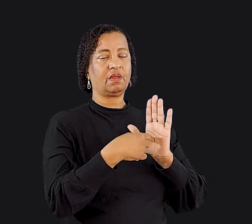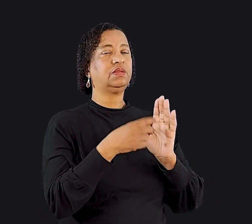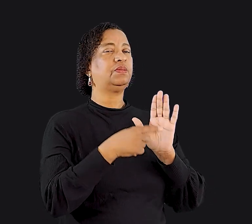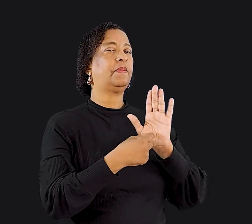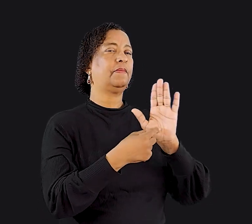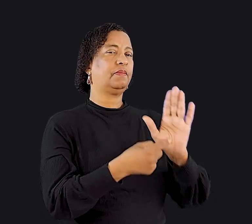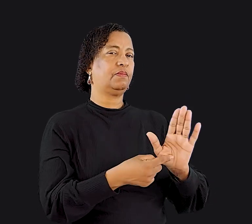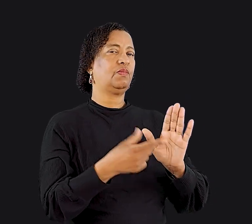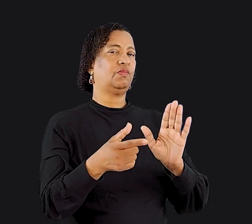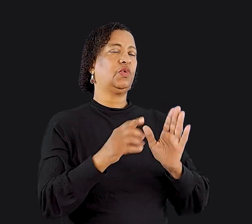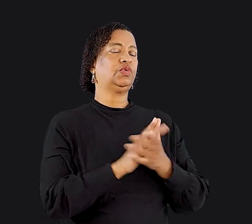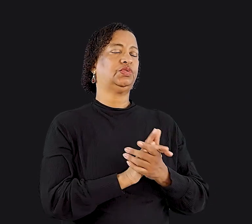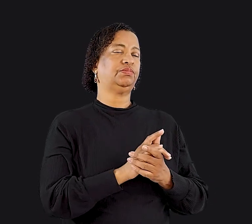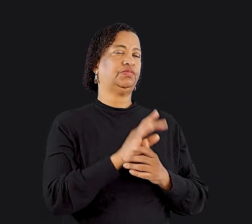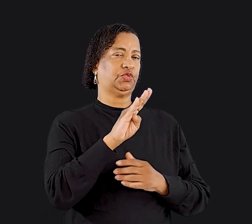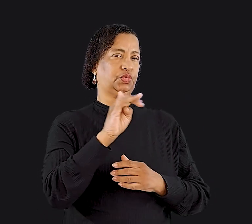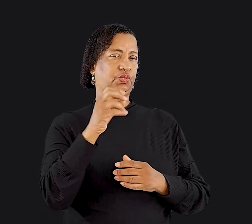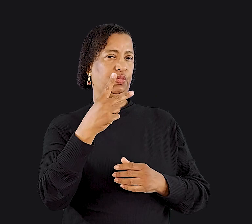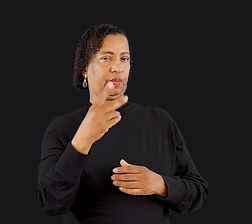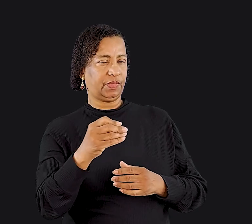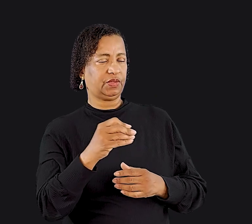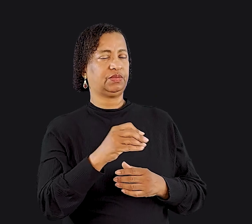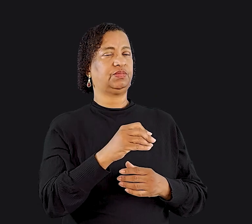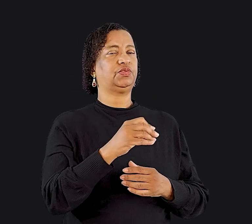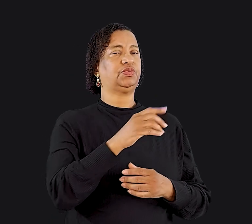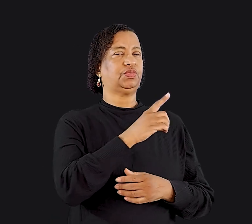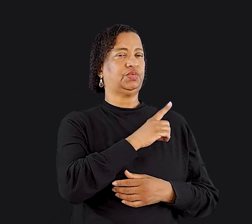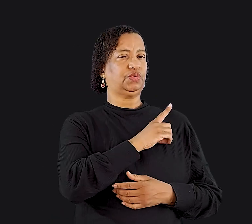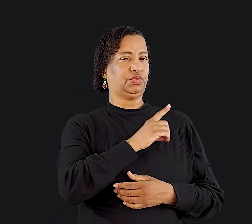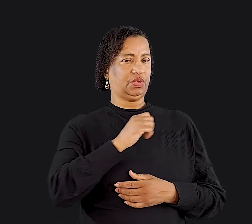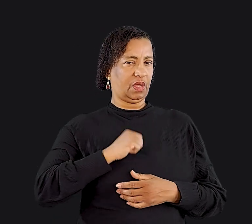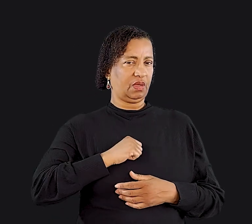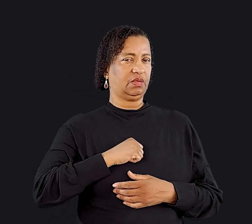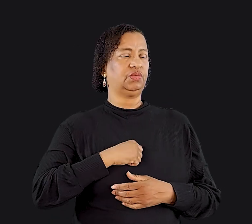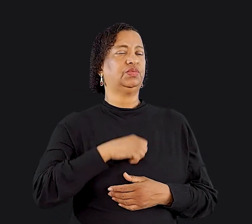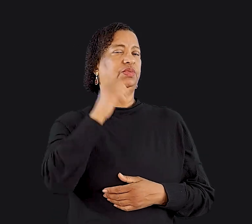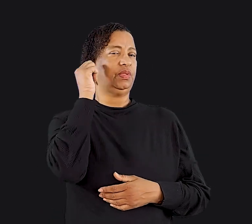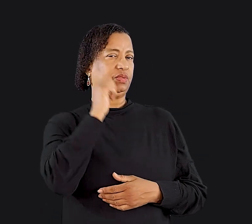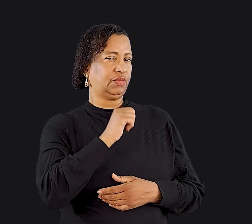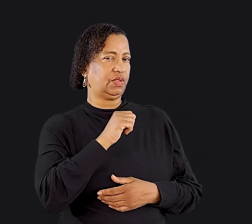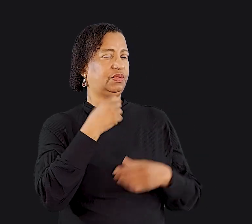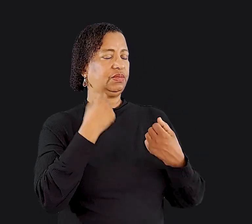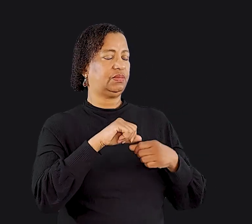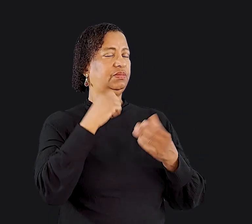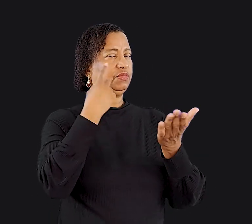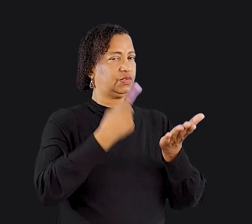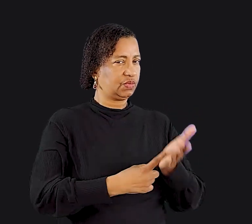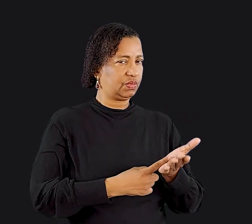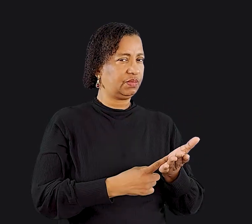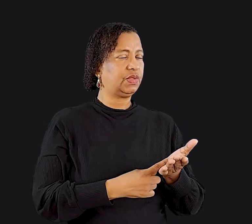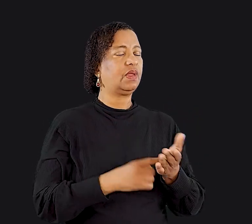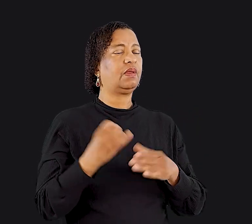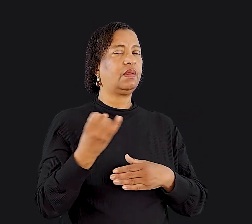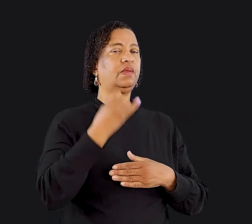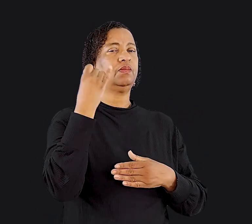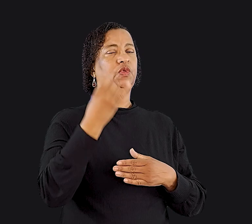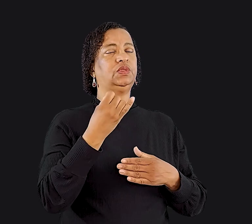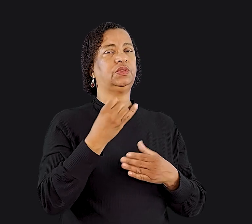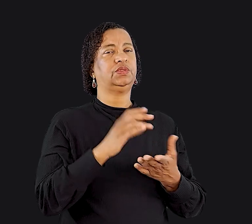bispos e diáconos, de suas mulheres e dos padrões espirituais que eles deveriam cumprir, é um texto muito importante, mesmo que não